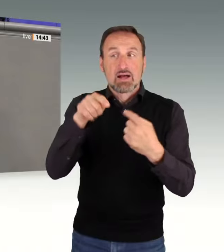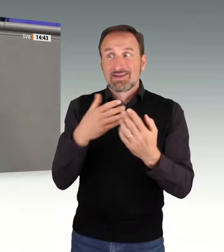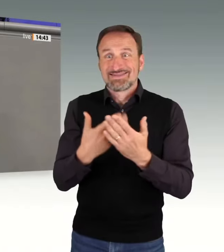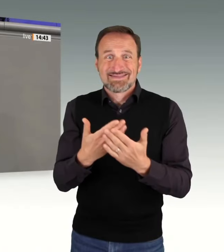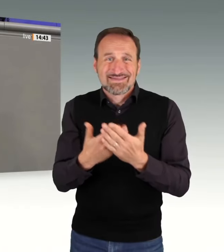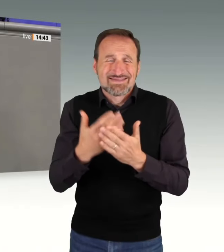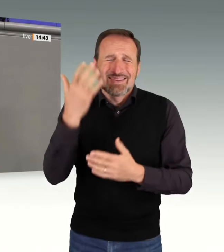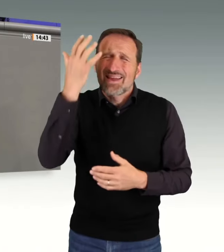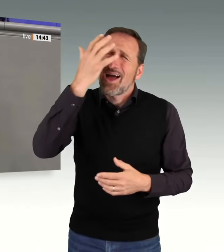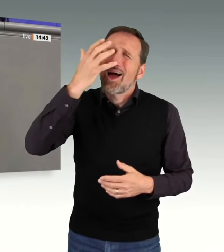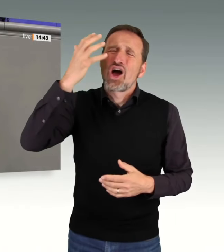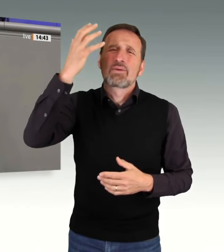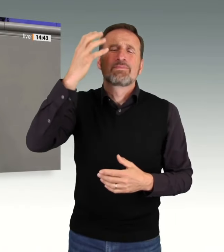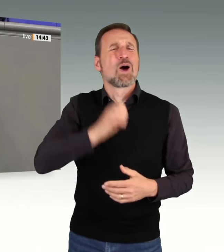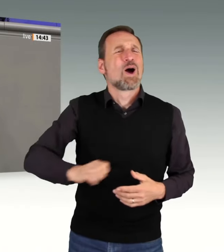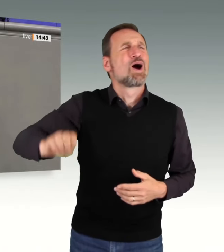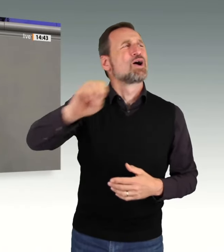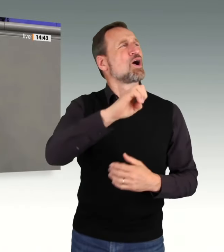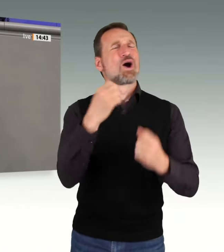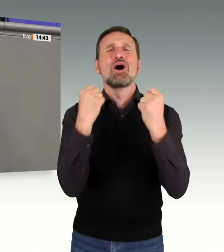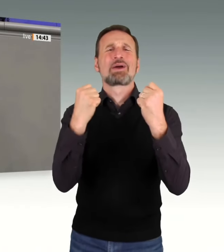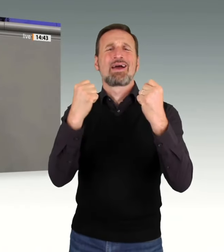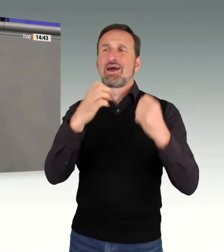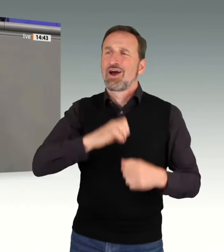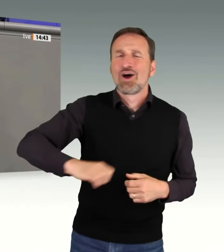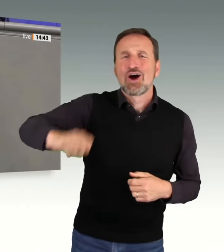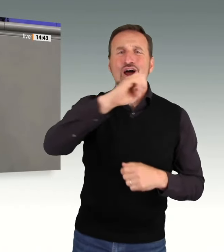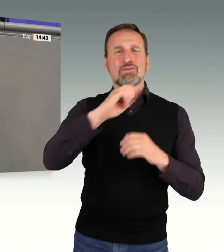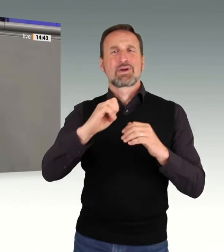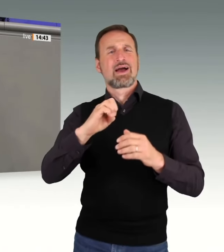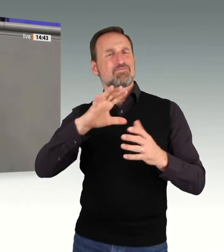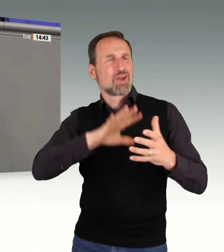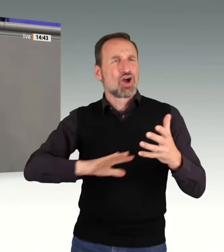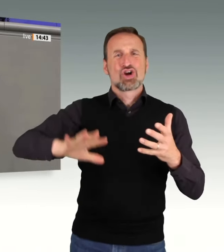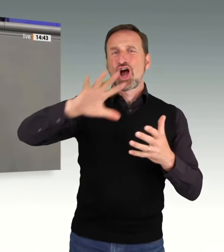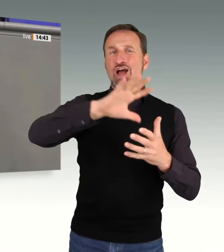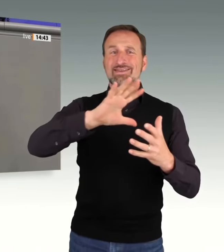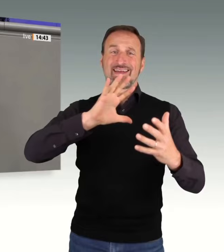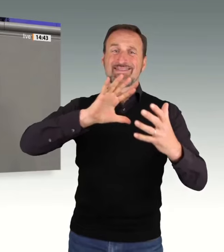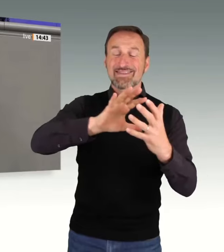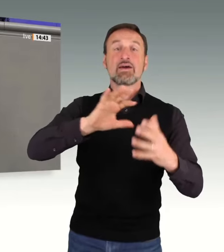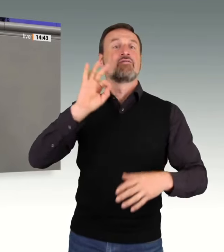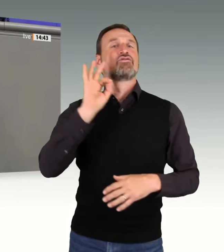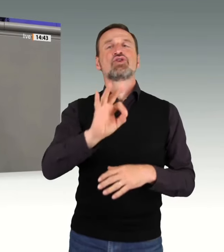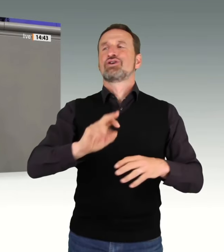Europa soll das Kontinent der Kultur sein, der Menschen, soll das Kontinent ohne Kriege